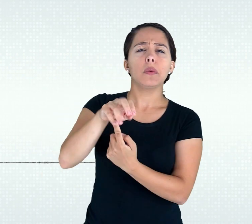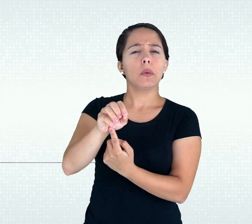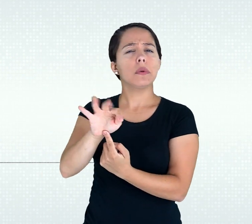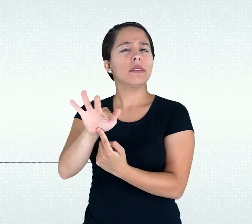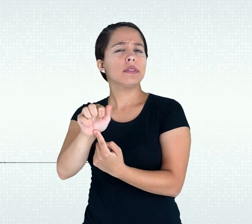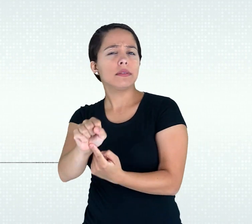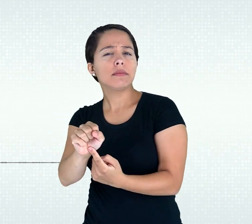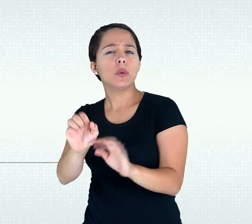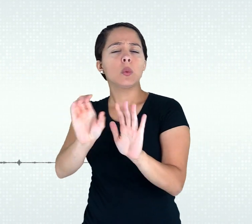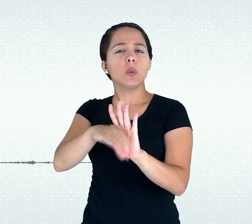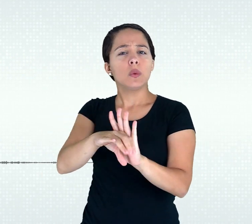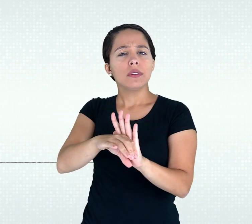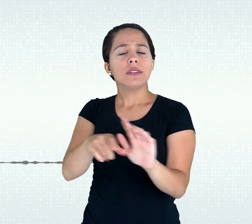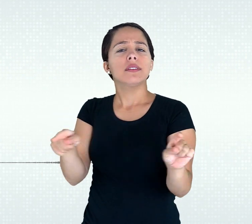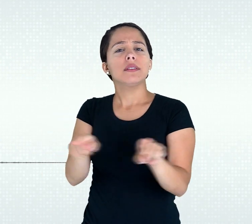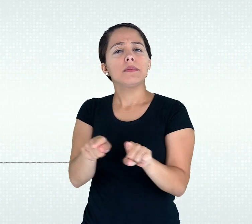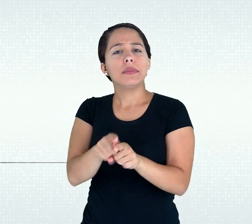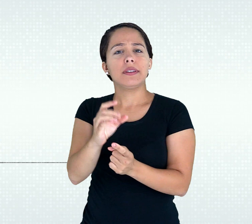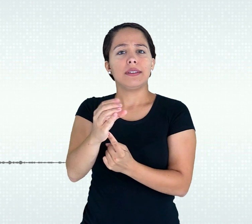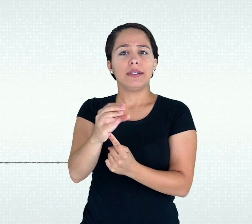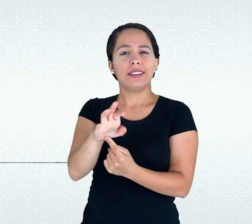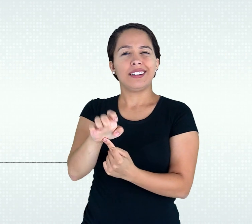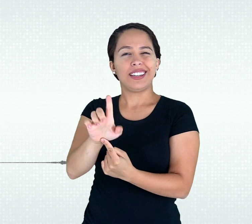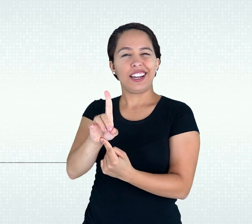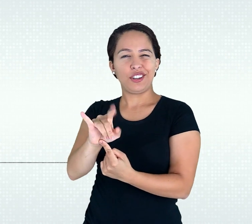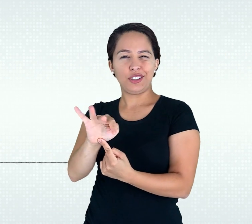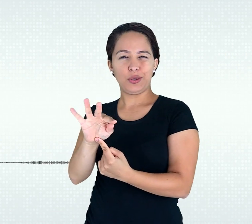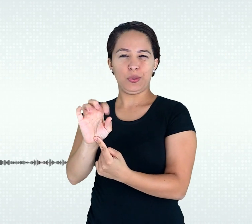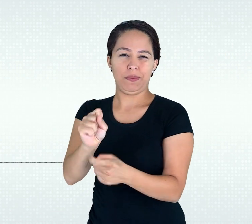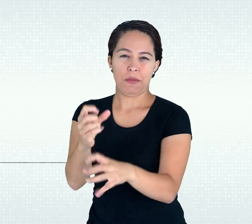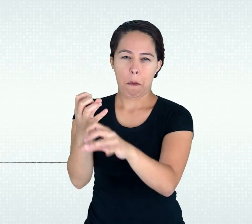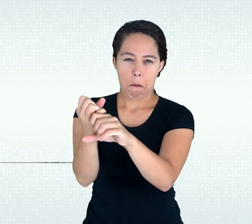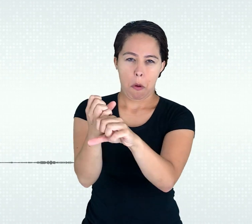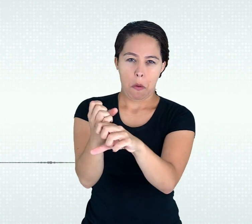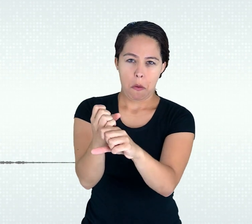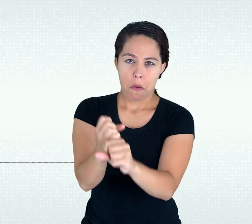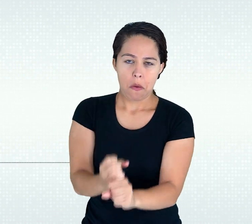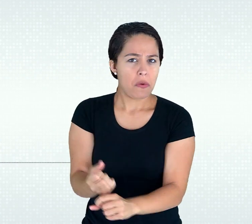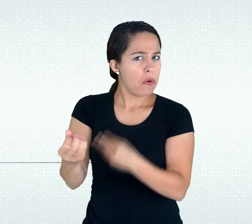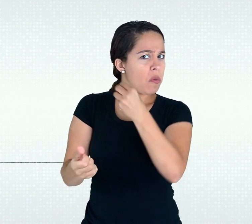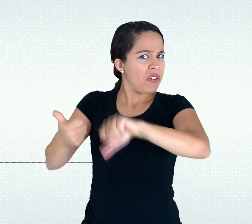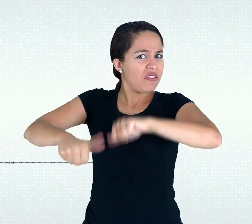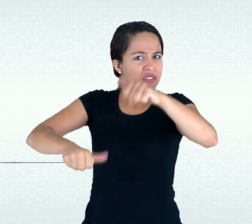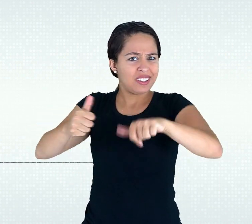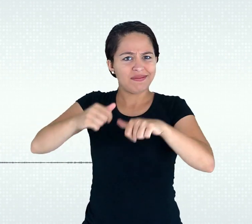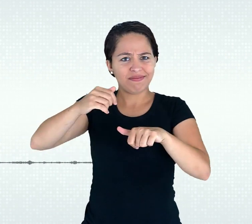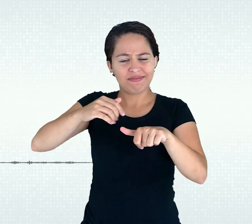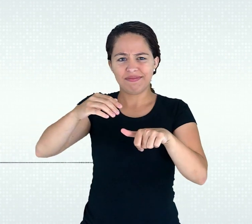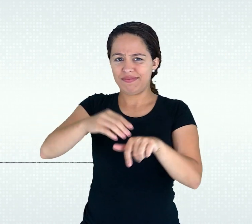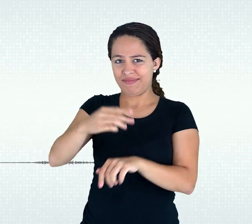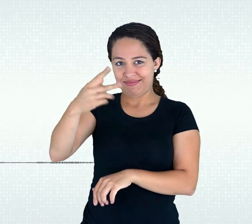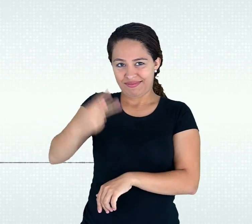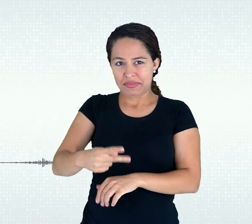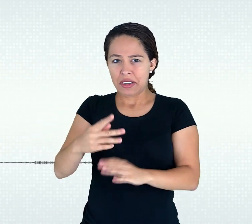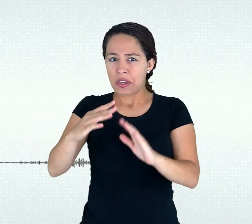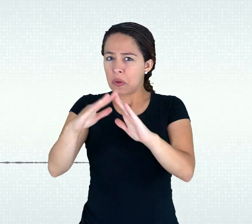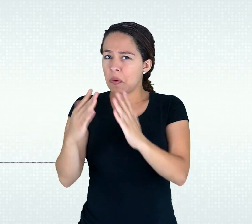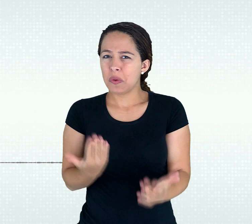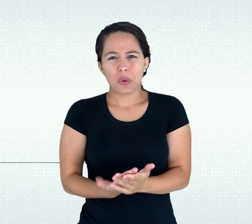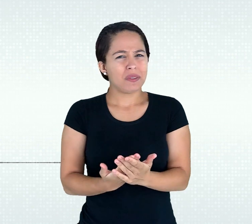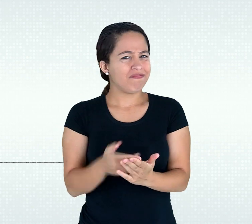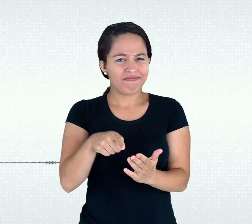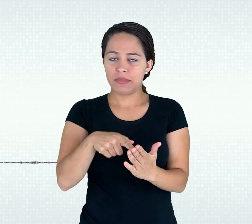acadêmico não deverão ter importância acima do seu real significado serão apenas